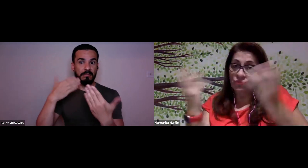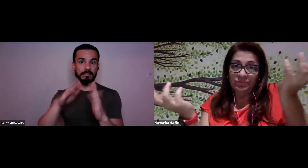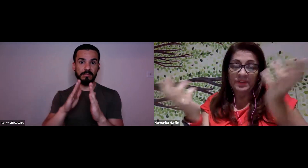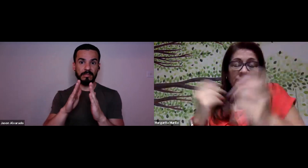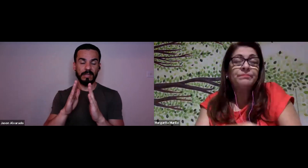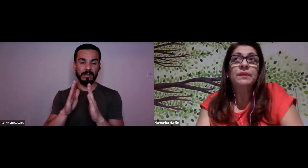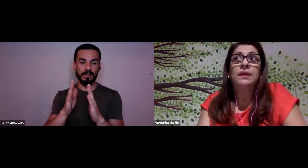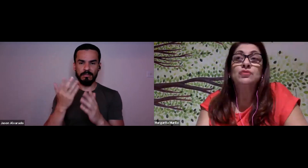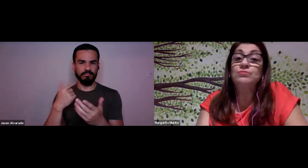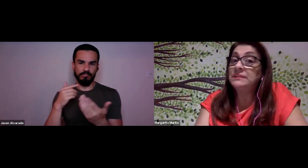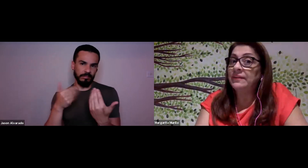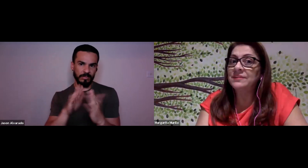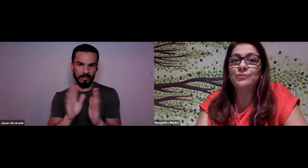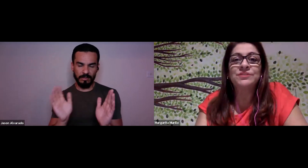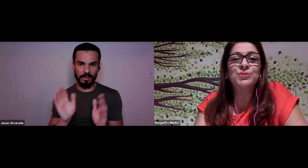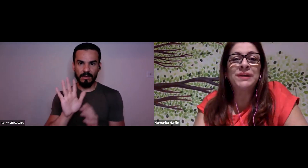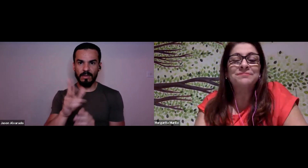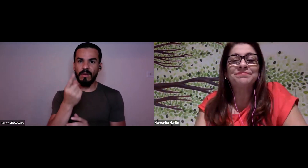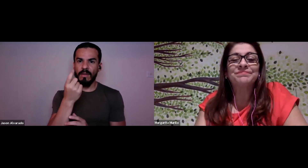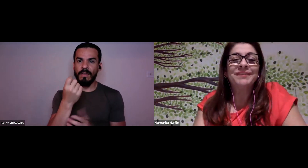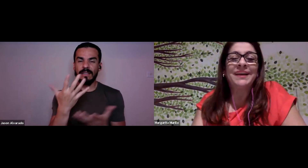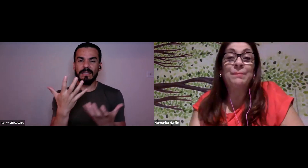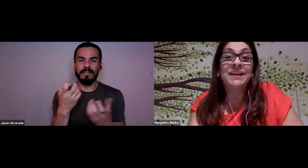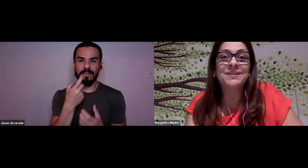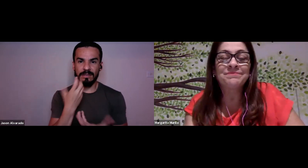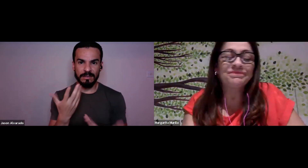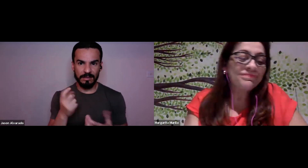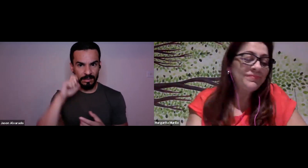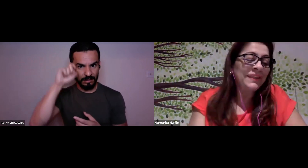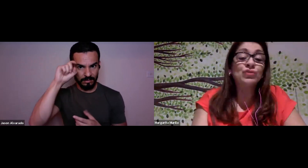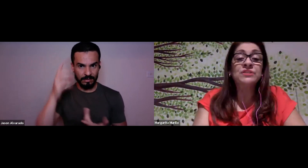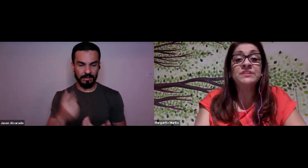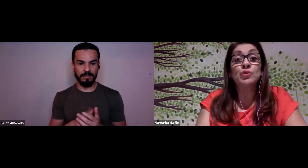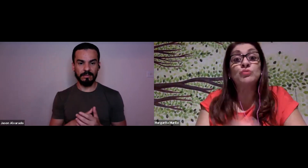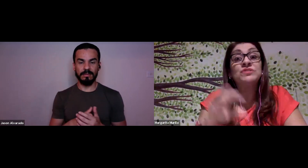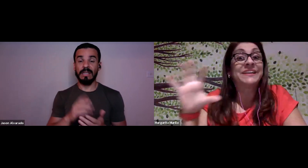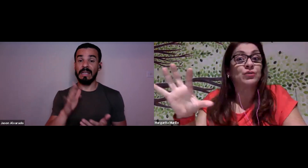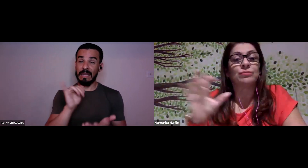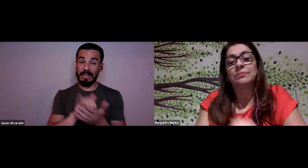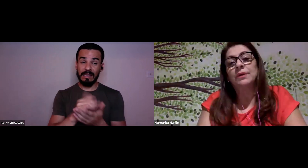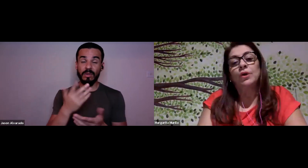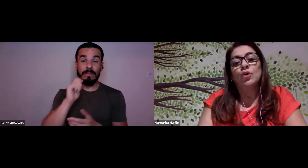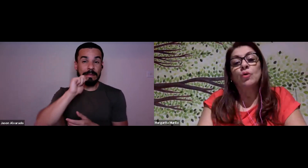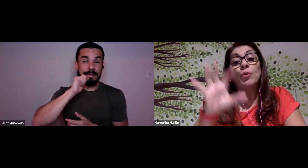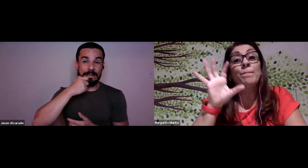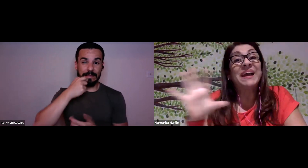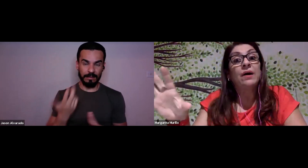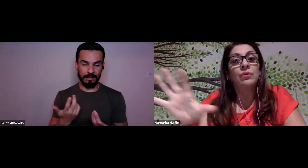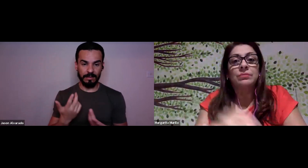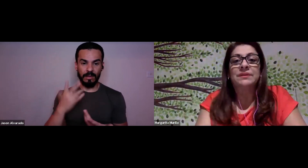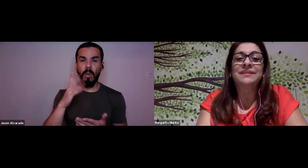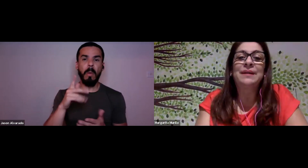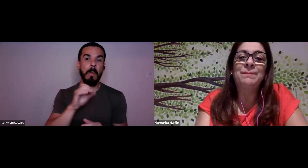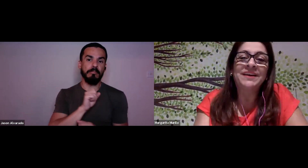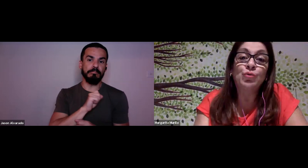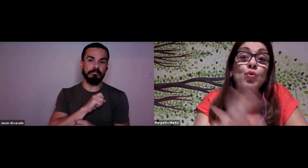no se enfrenta su falta de deseo sexual en la pareja Entonces es como un secreto como un pecado